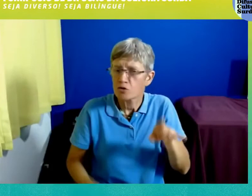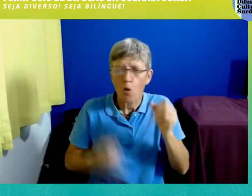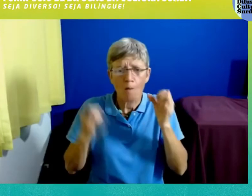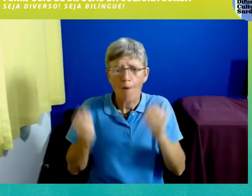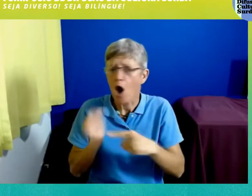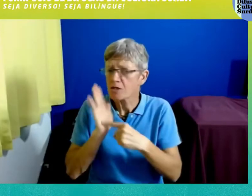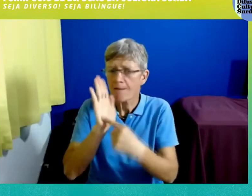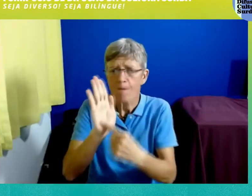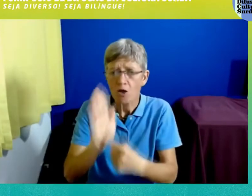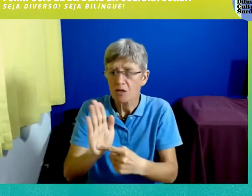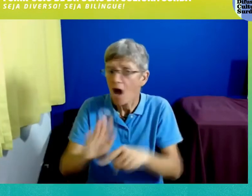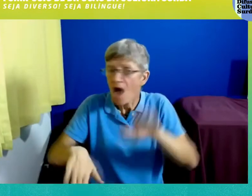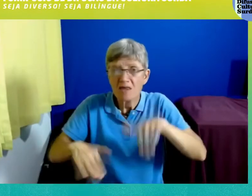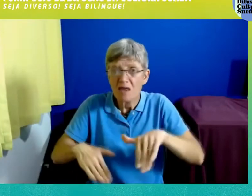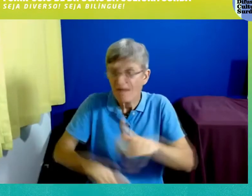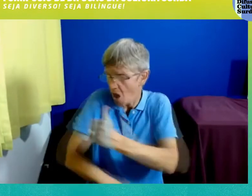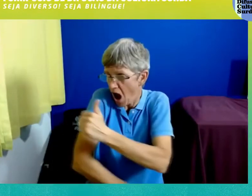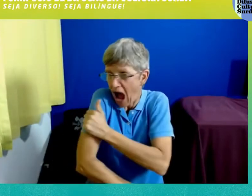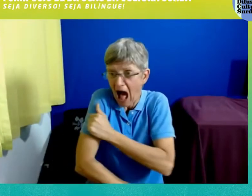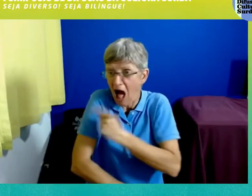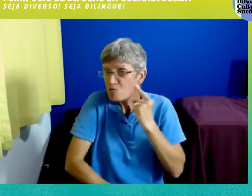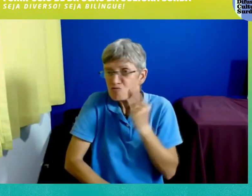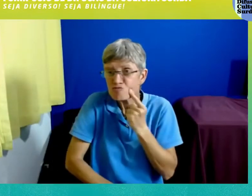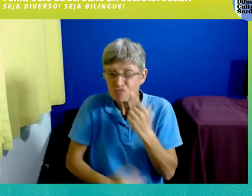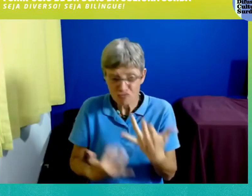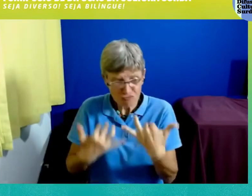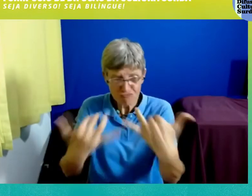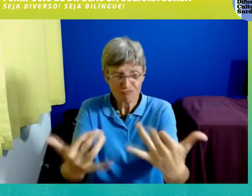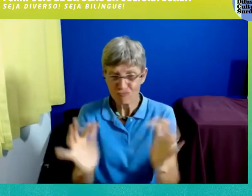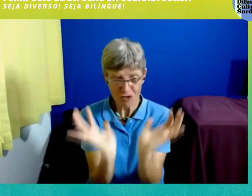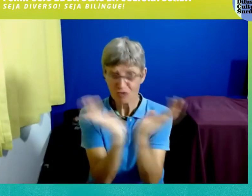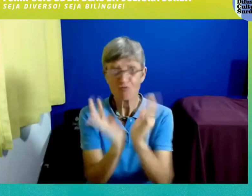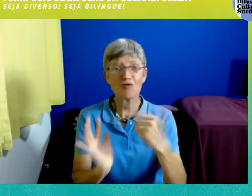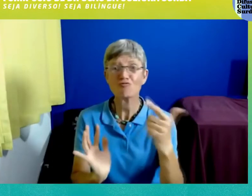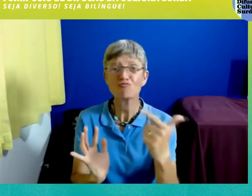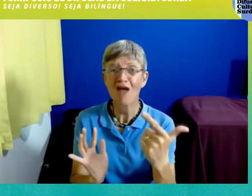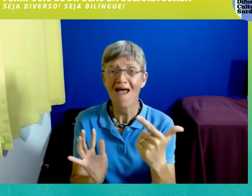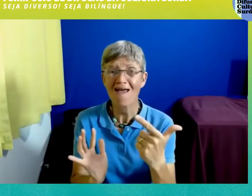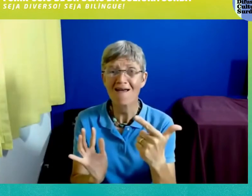acho que se o professor ele mostra